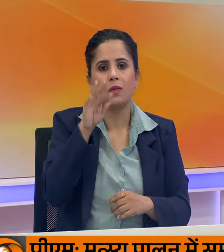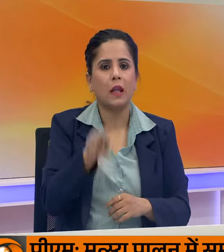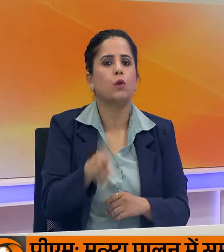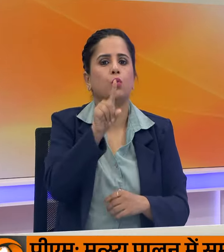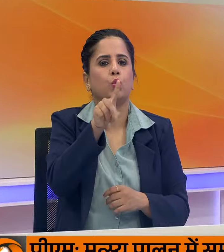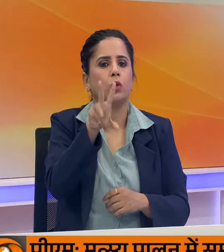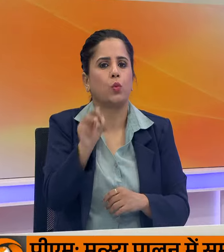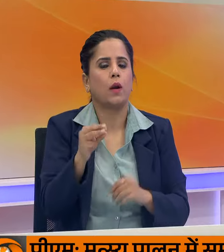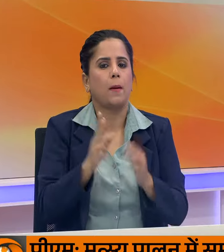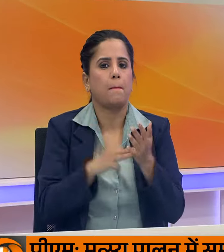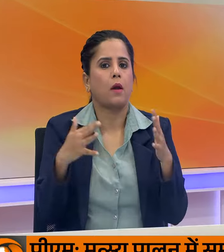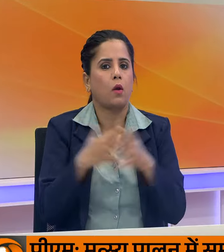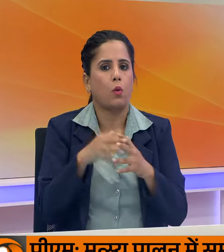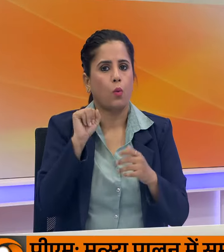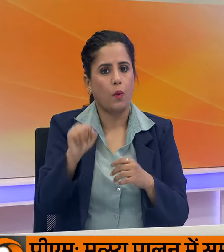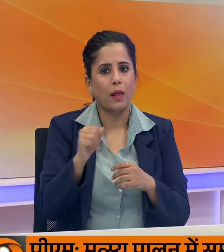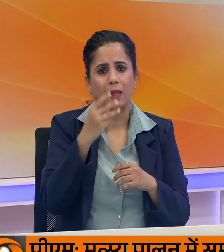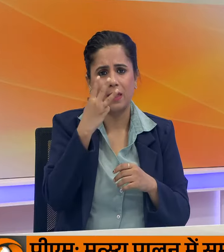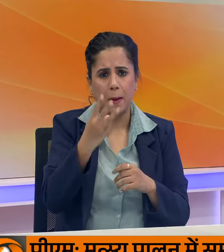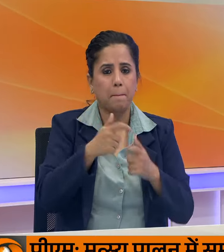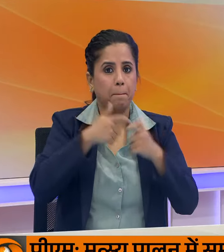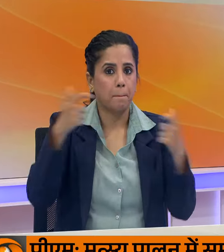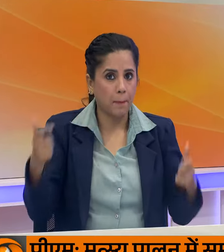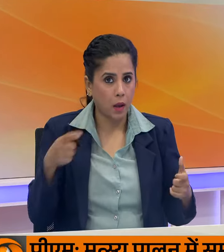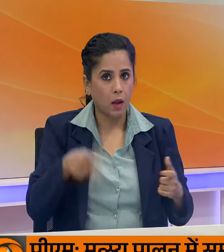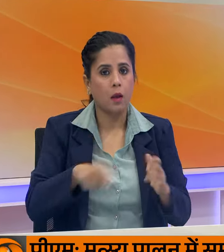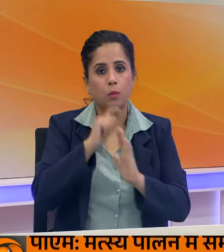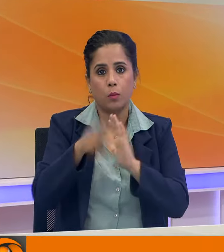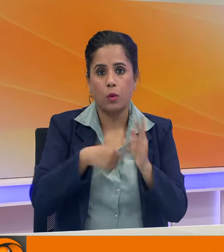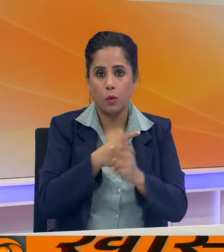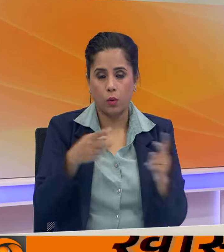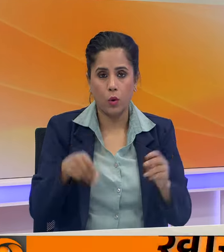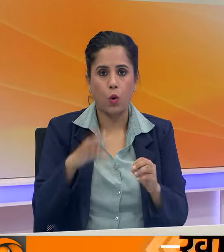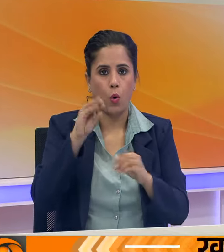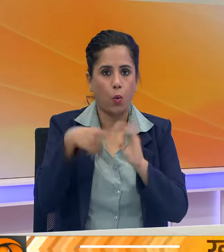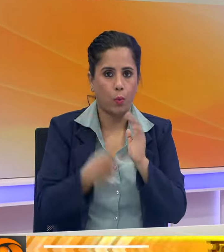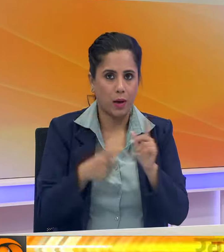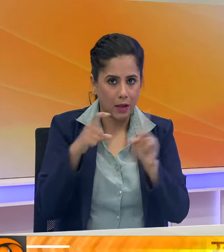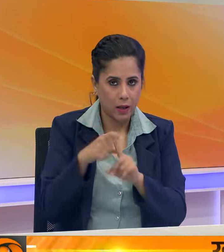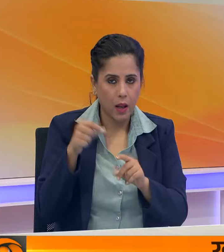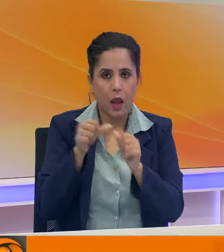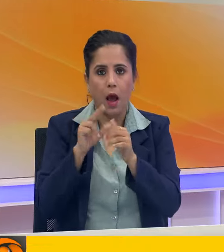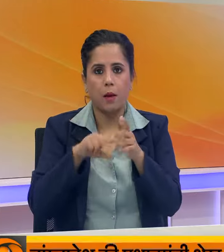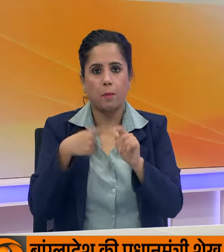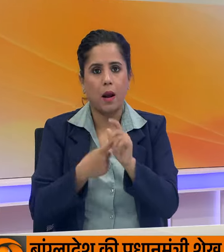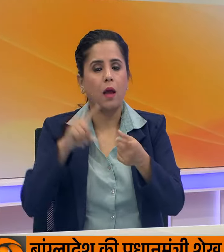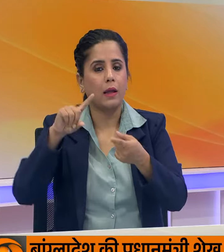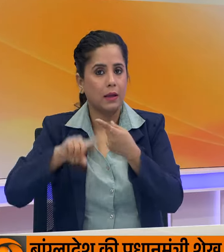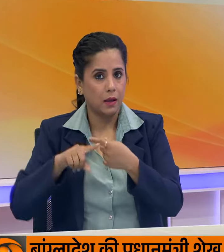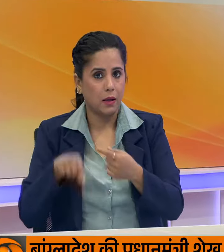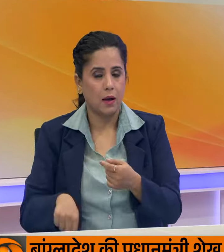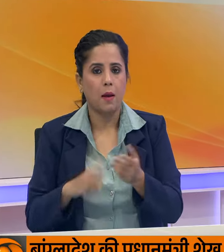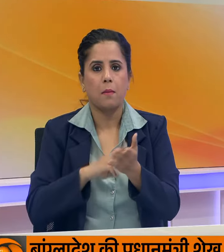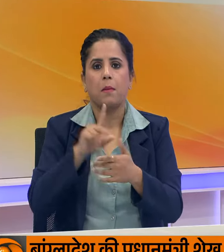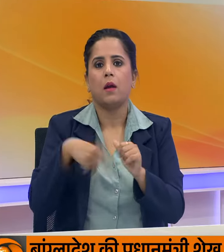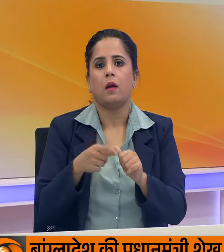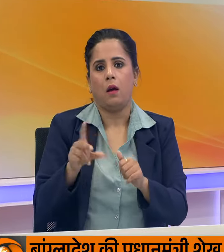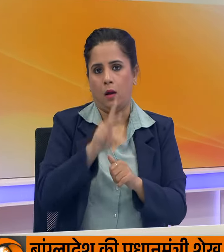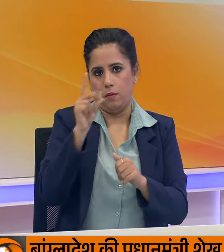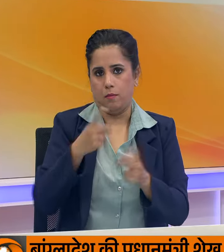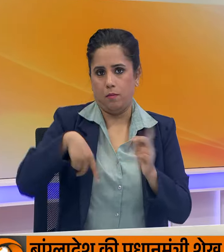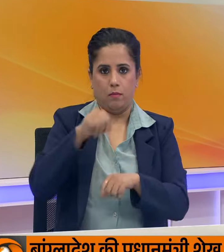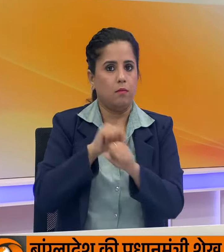5120 मेगावाट की तीन बड़ी परियोजनाएं ओरा डी अनपरा ई और मेजा द्वितीय पर